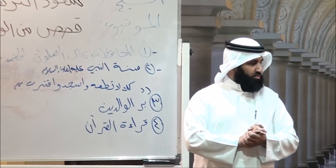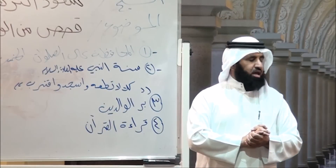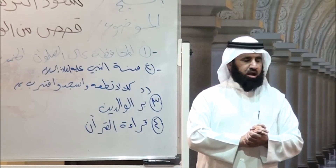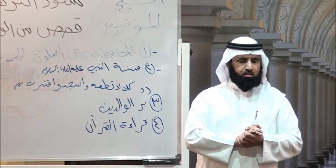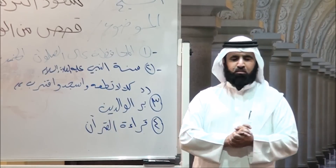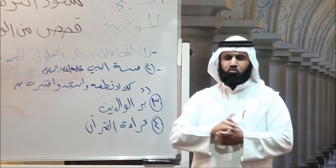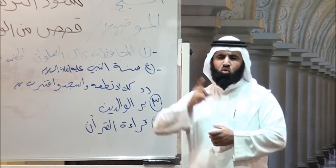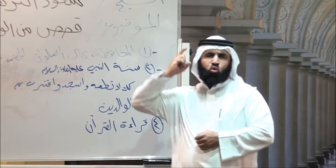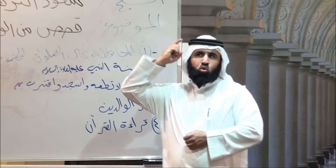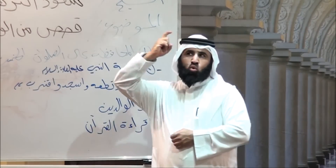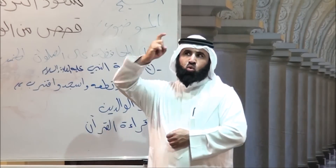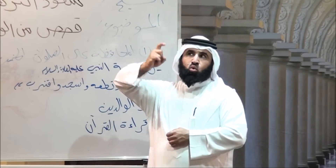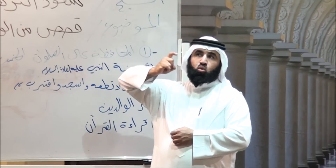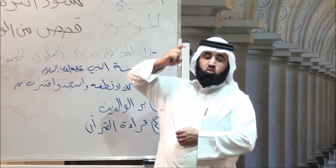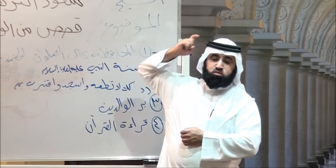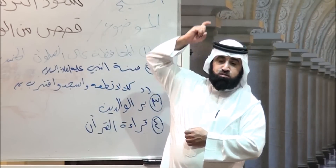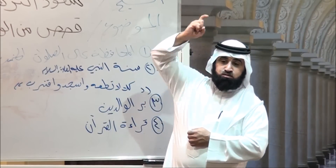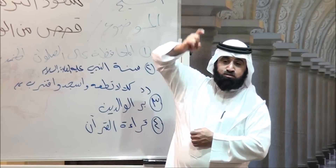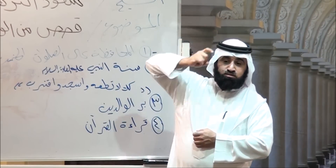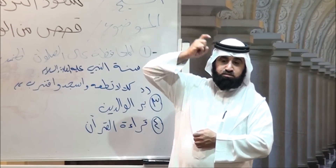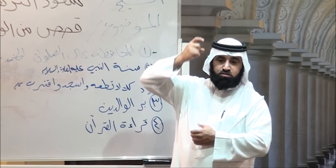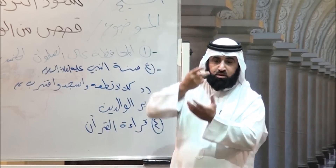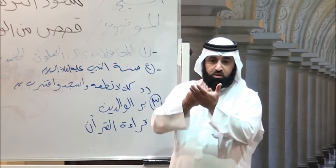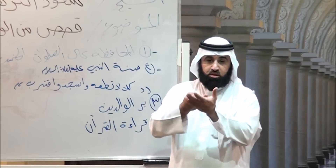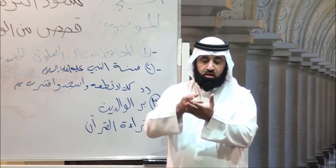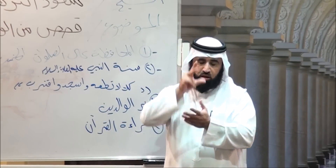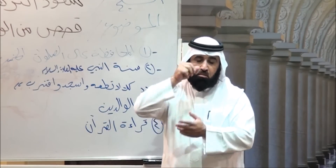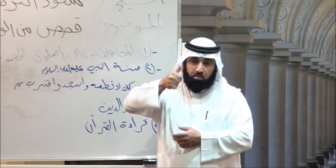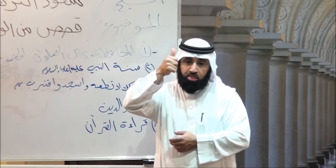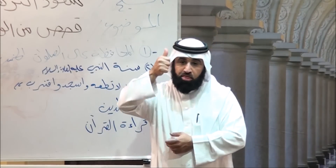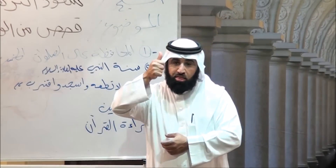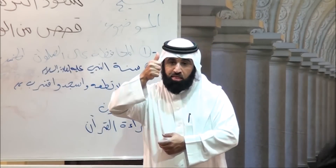الهم يطرد النوم،